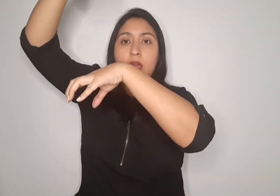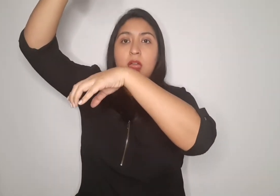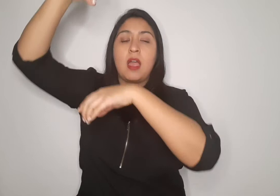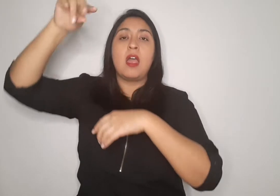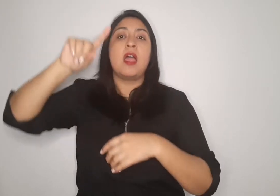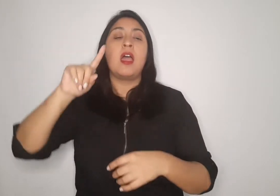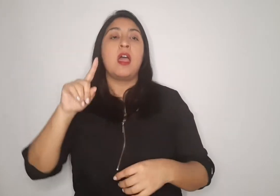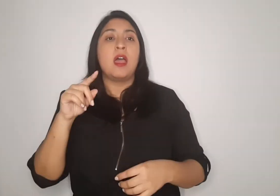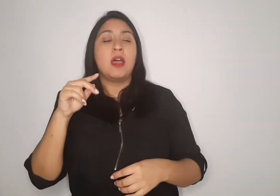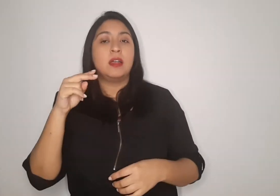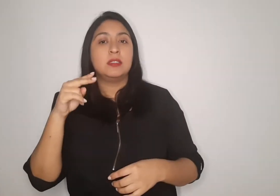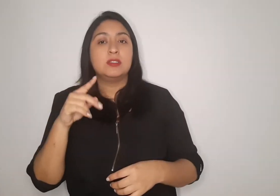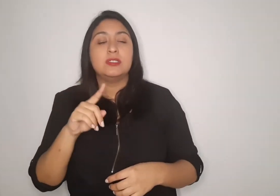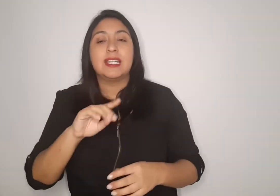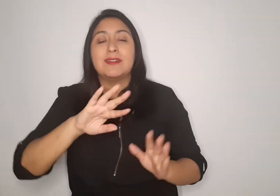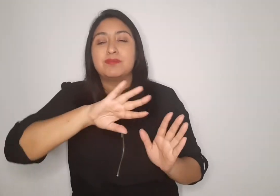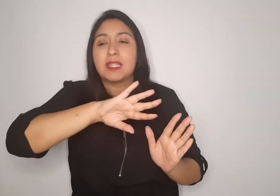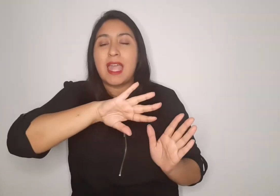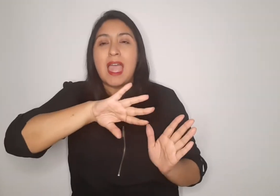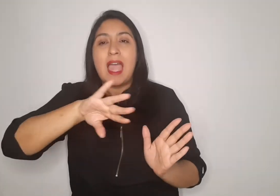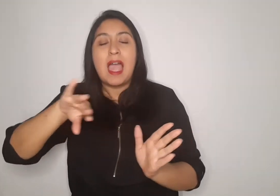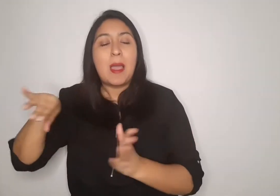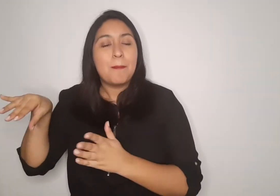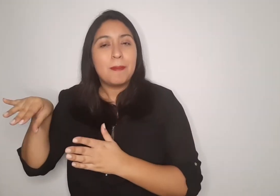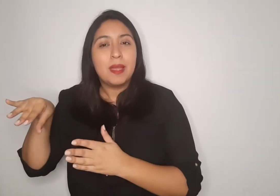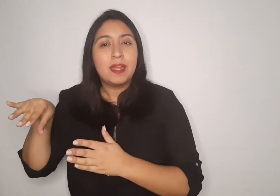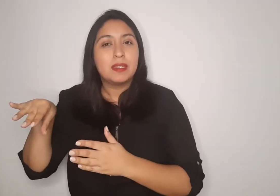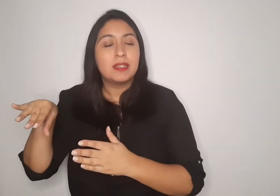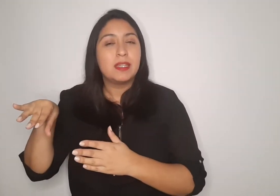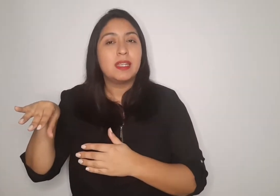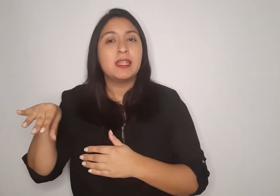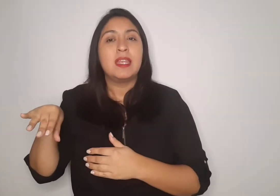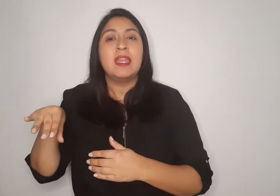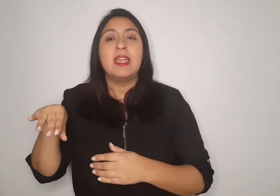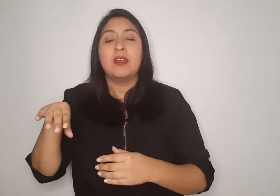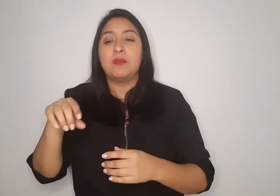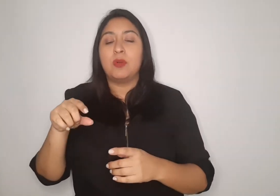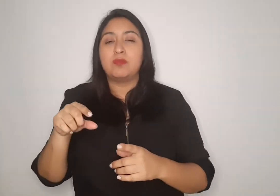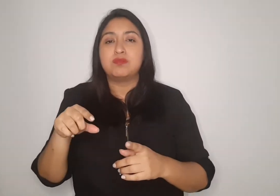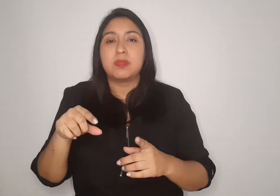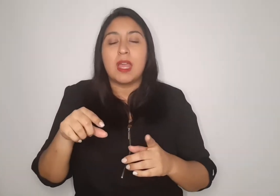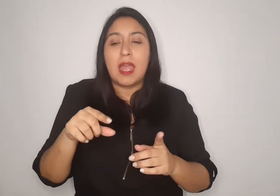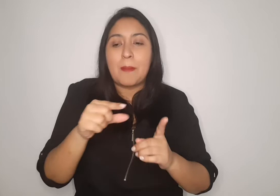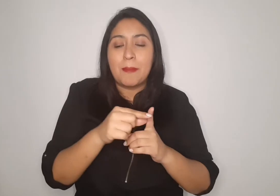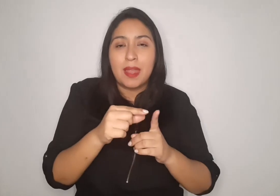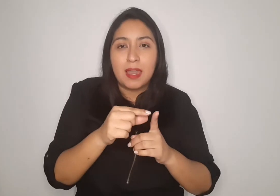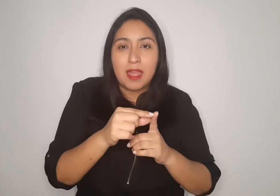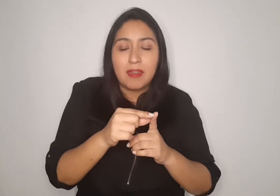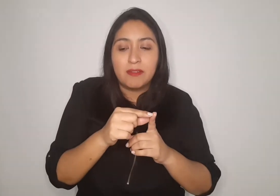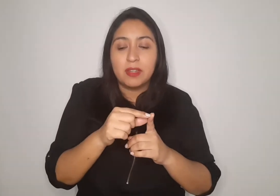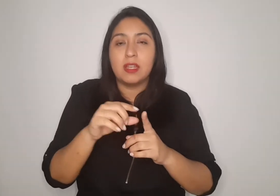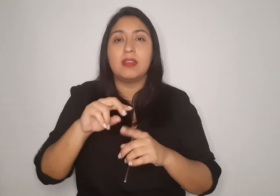eso de su cabeza, la gente que nos escucha. Esto es como visión indígena mapuche, ¿ya? Entonces, este es un lugar de